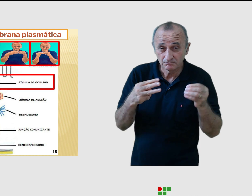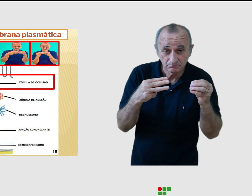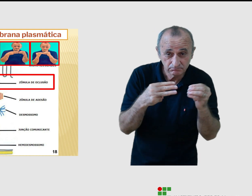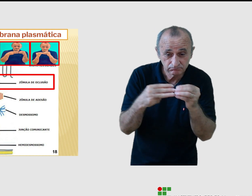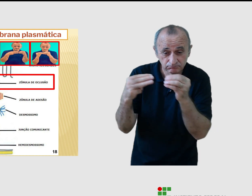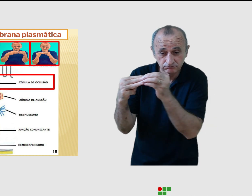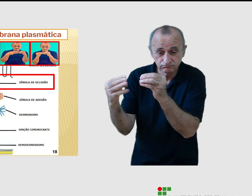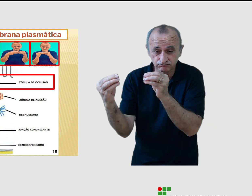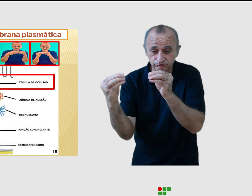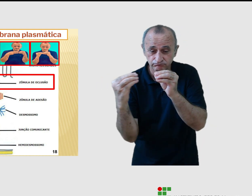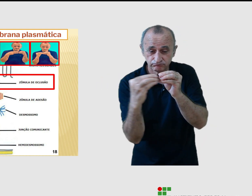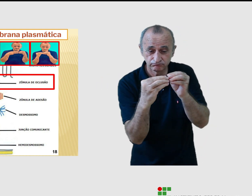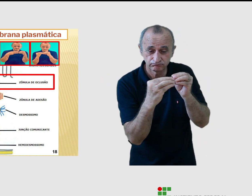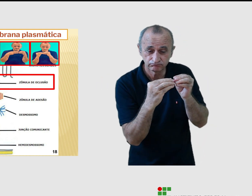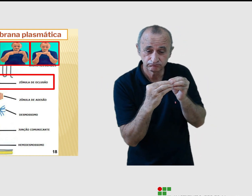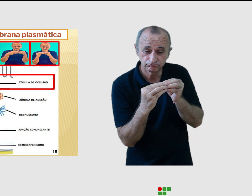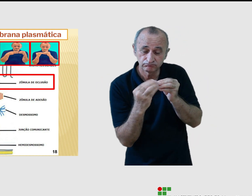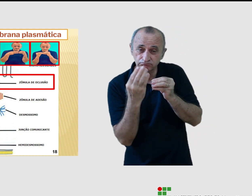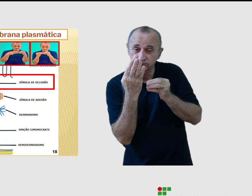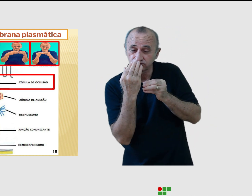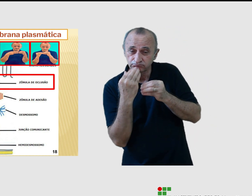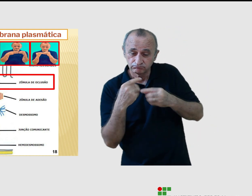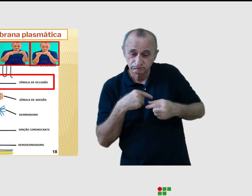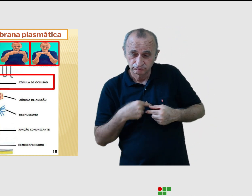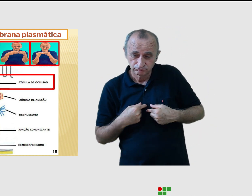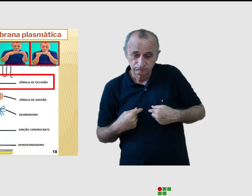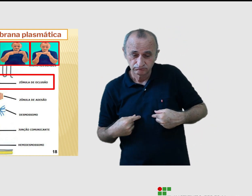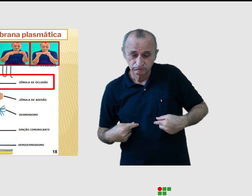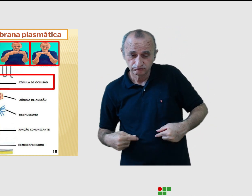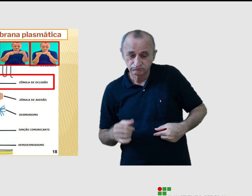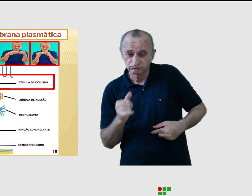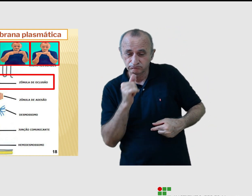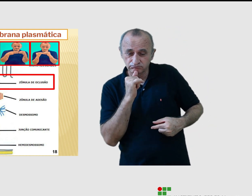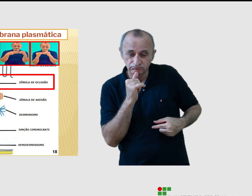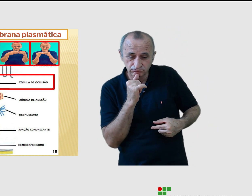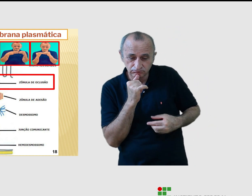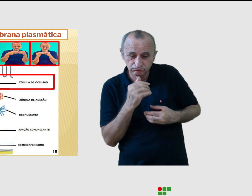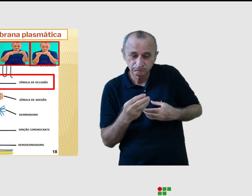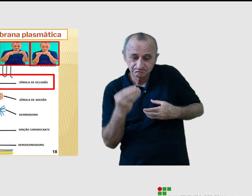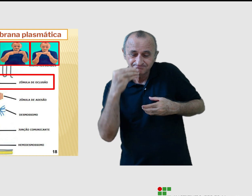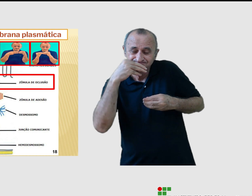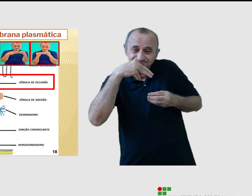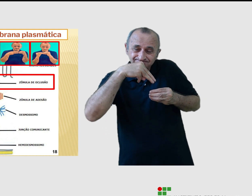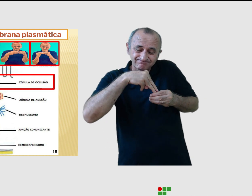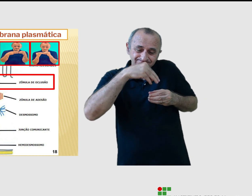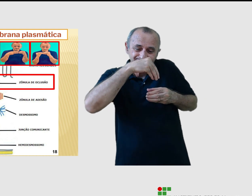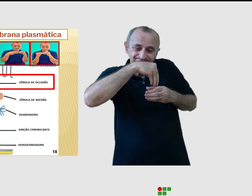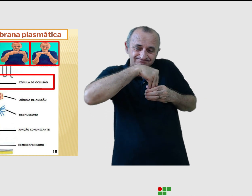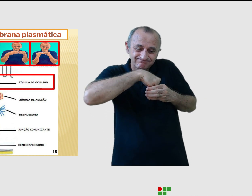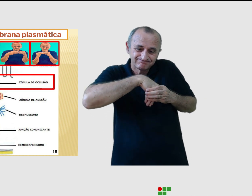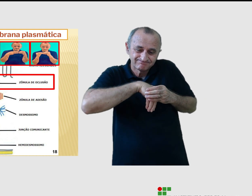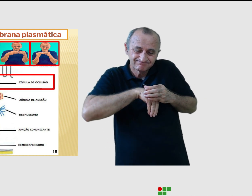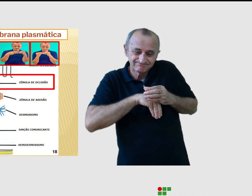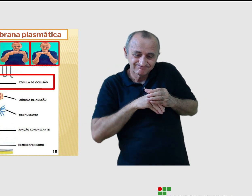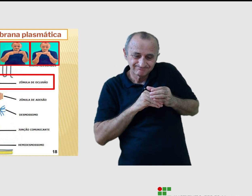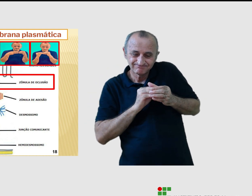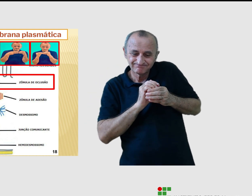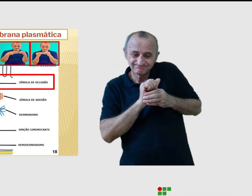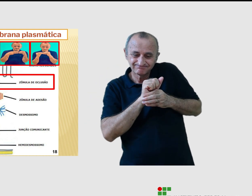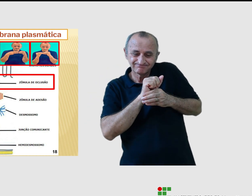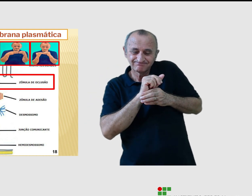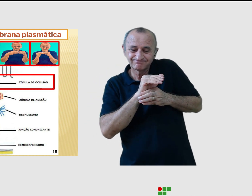Com essa união, o alimento da cavidade intestinal, por exemplo, é obrigado a passar por dentro